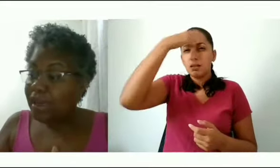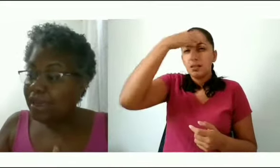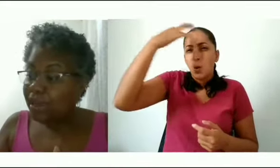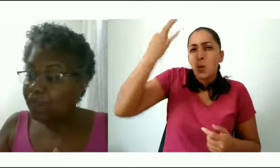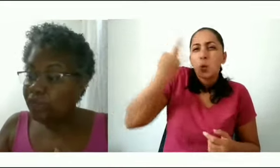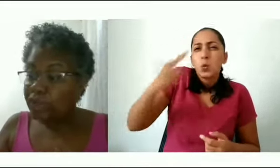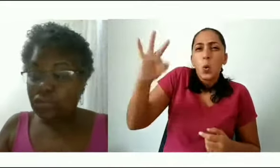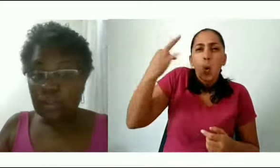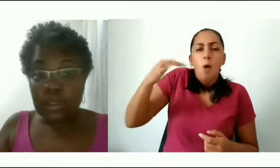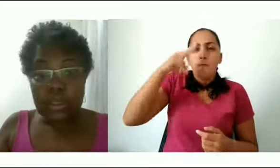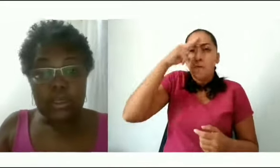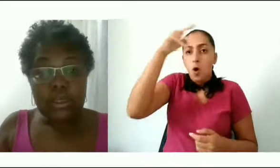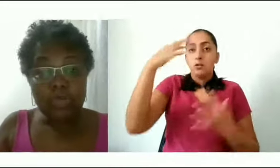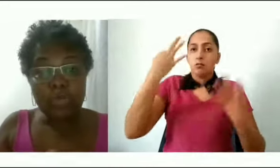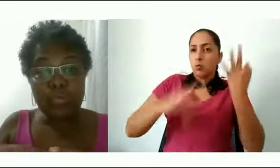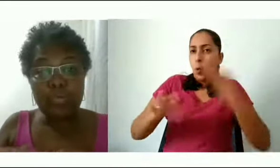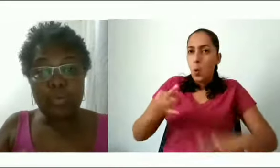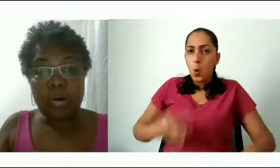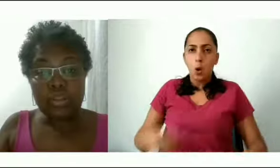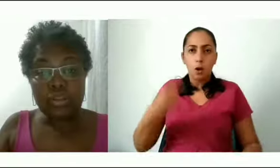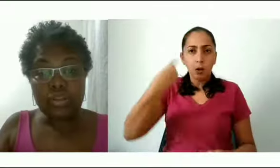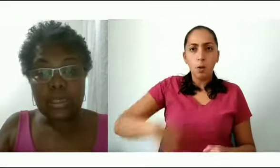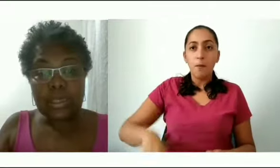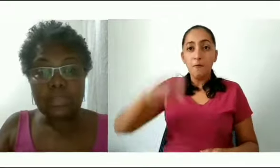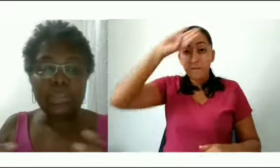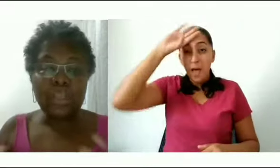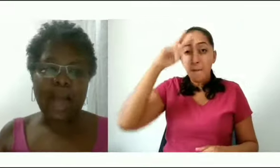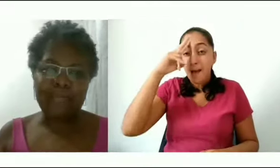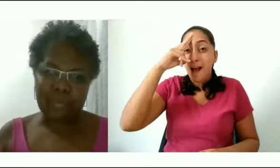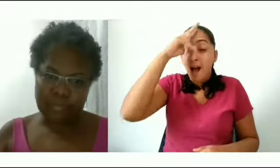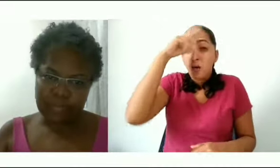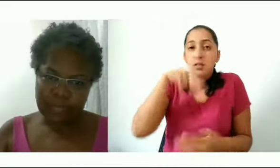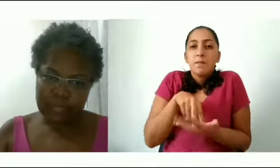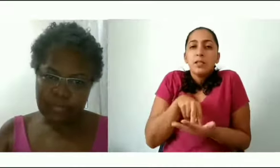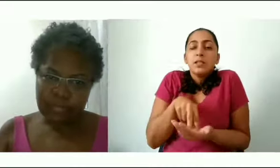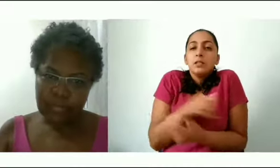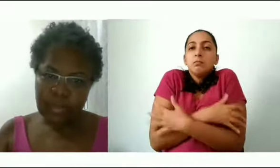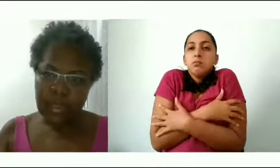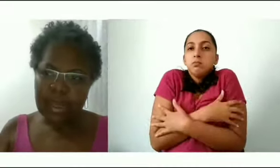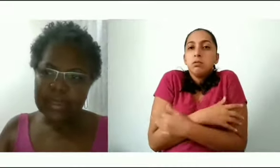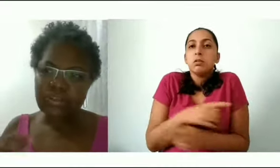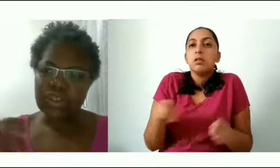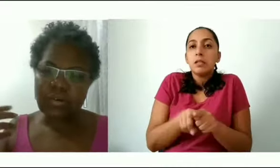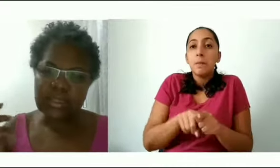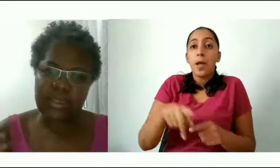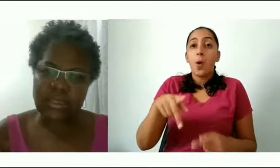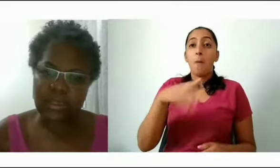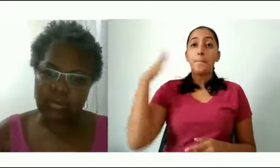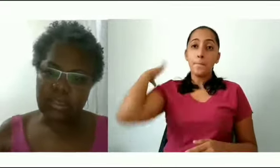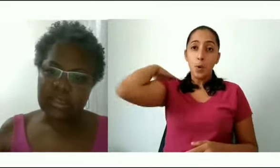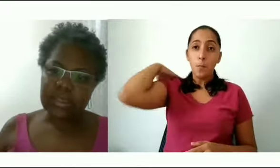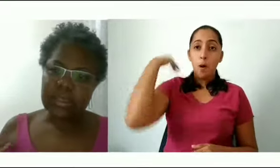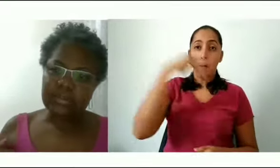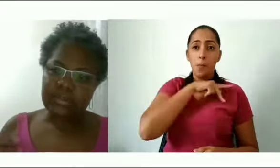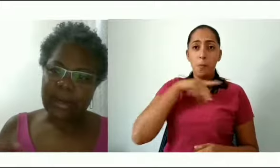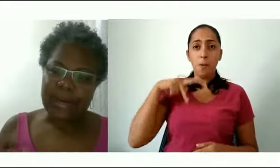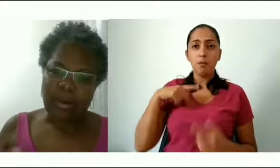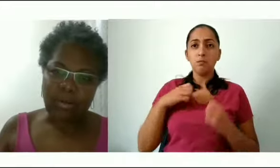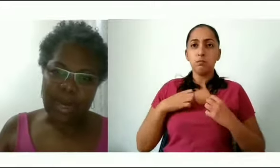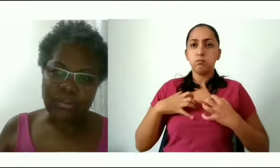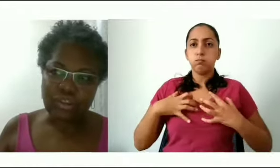altíssimas, calafrios e os pulmões inchavam. Aqueles que conseguiam,